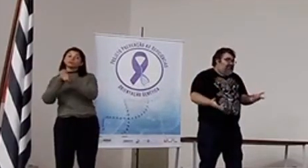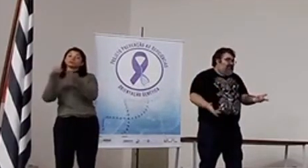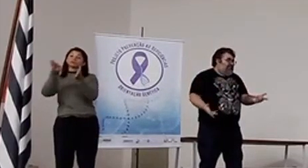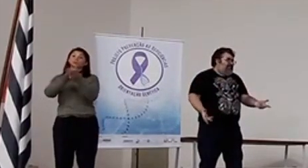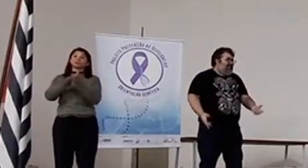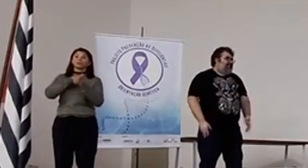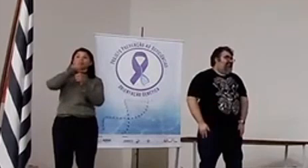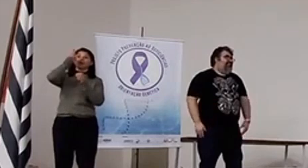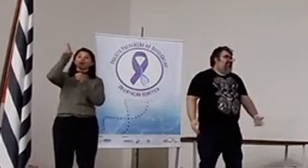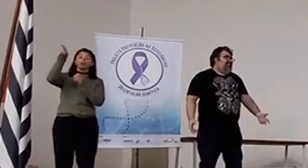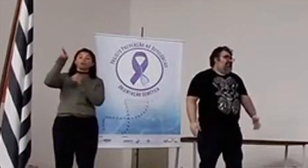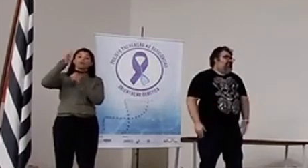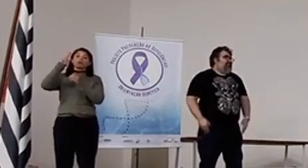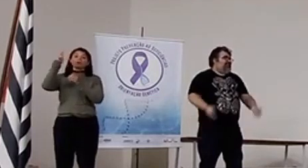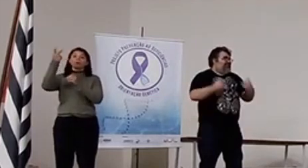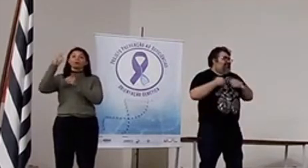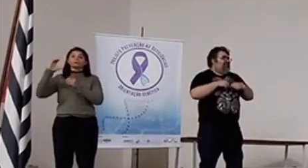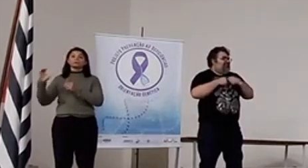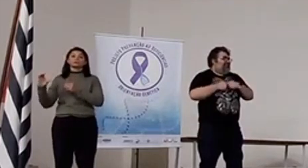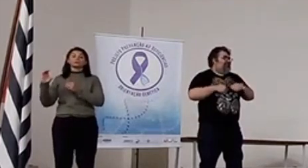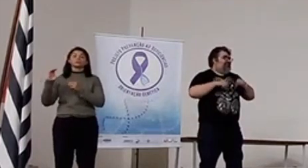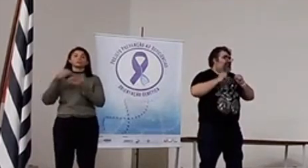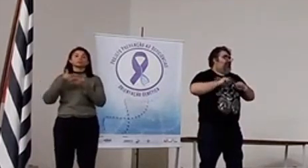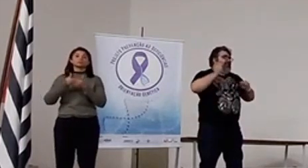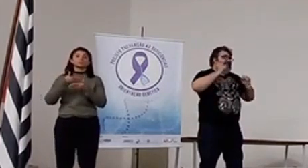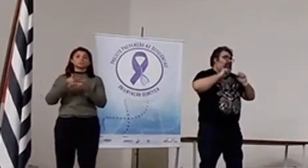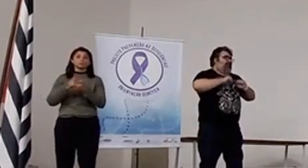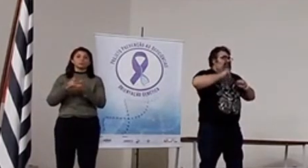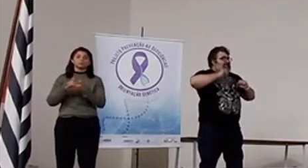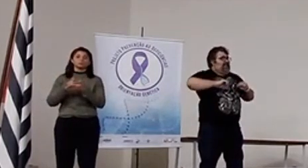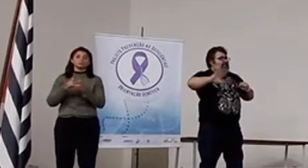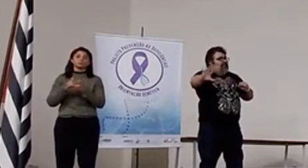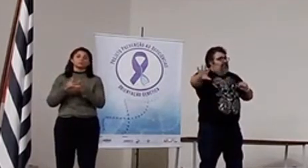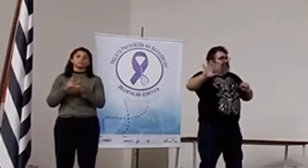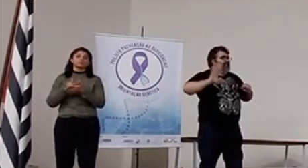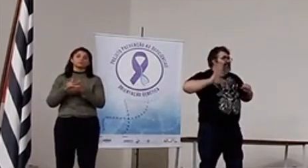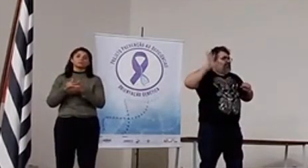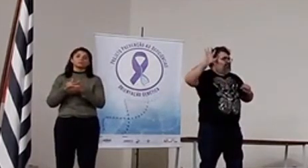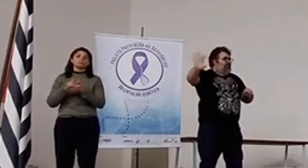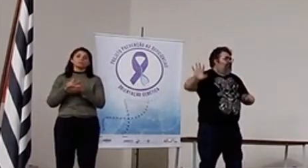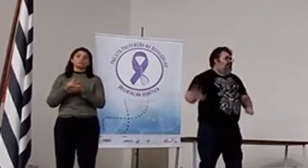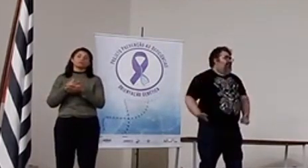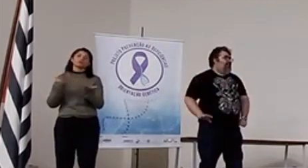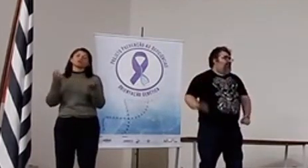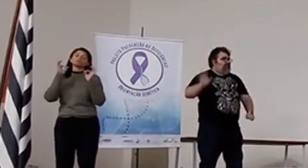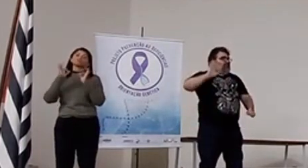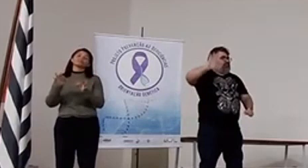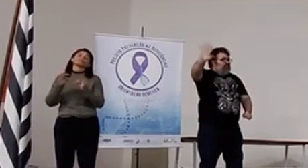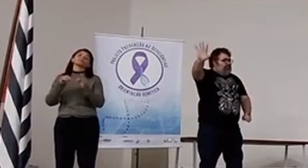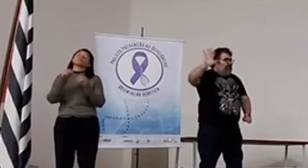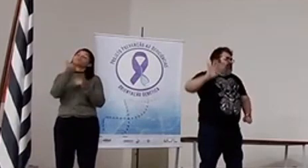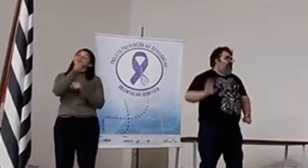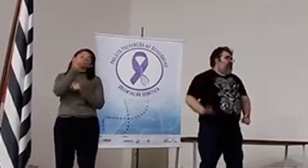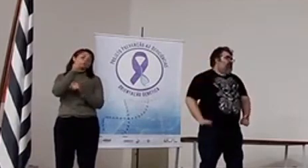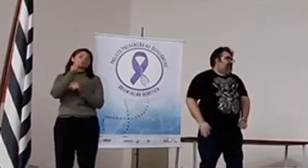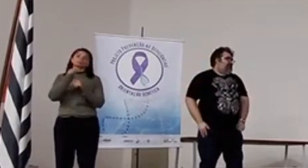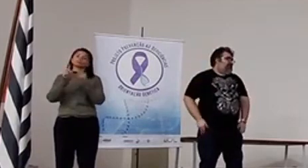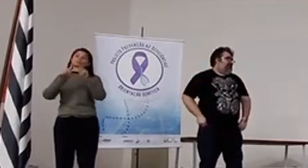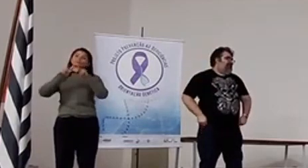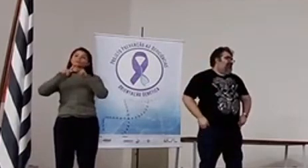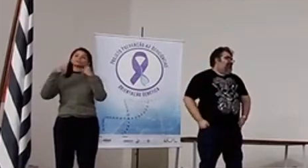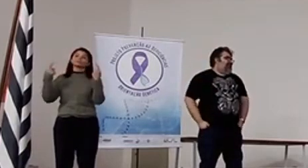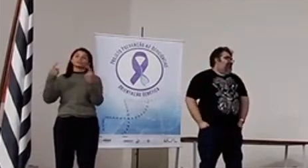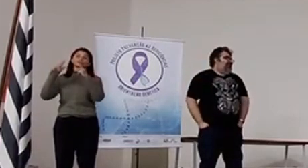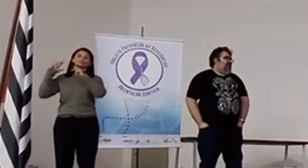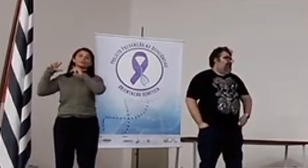demanda maior pressa, talvez a tenha gente dizer assim, acompanhar. Não é genético, é melhor continuar esperando você chamar para